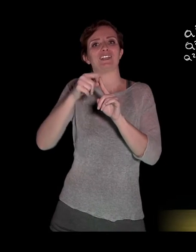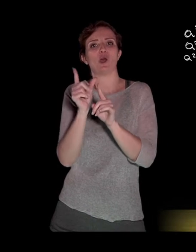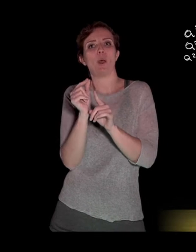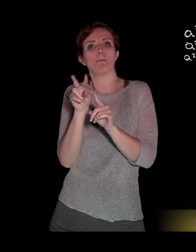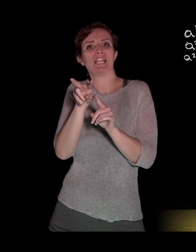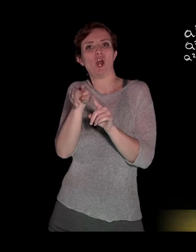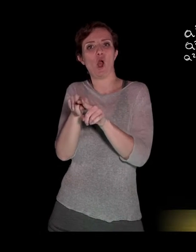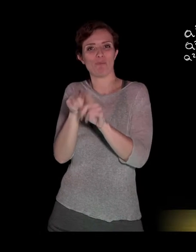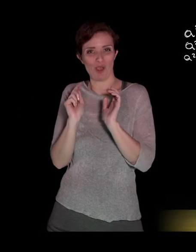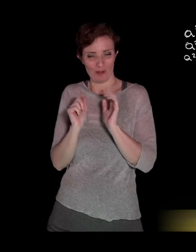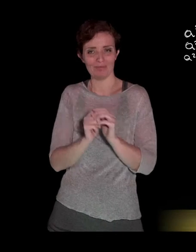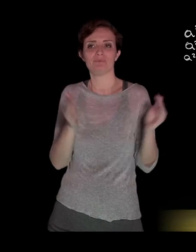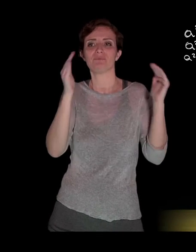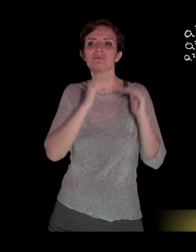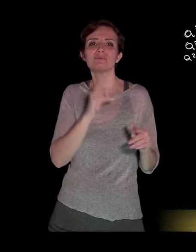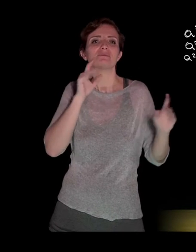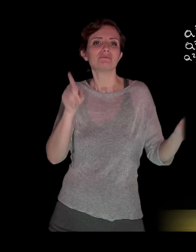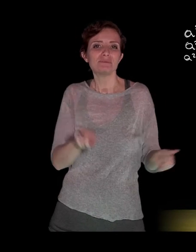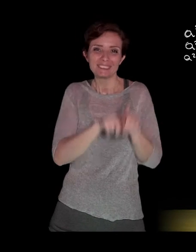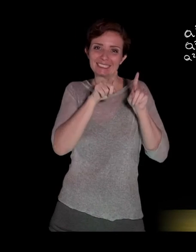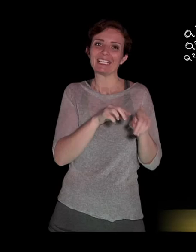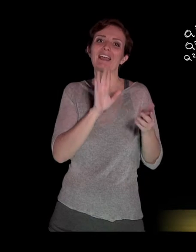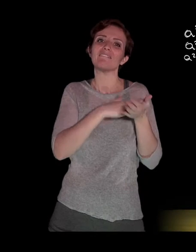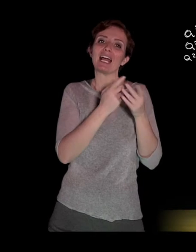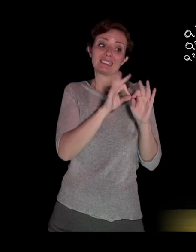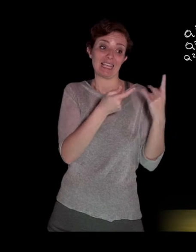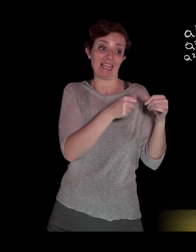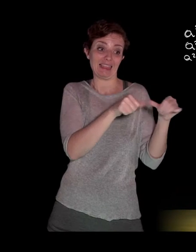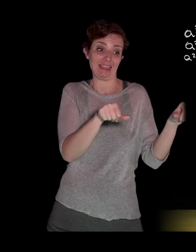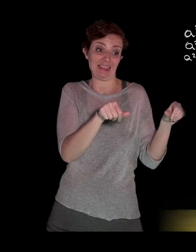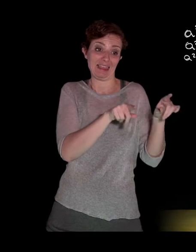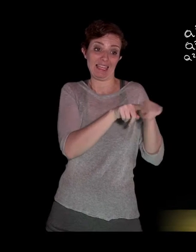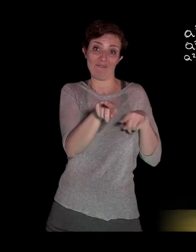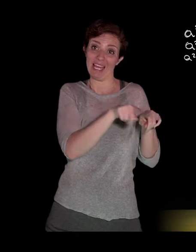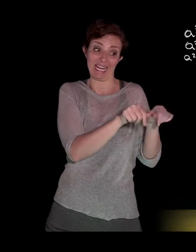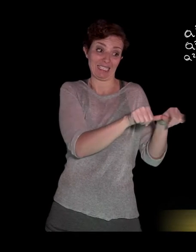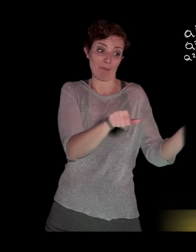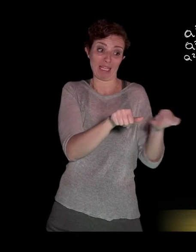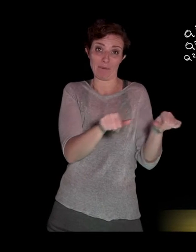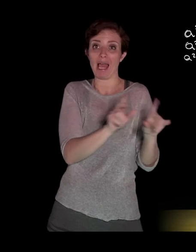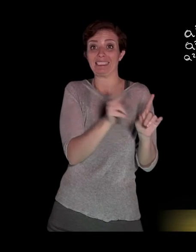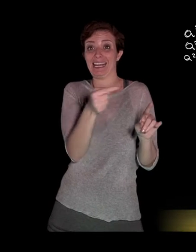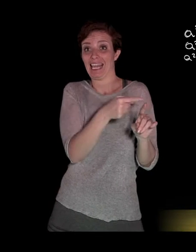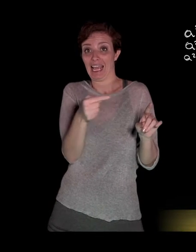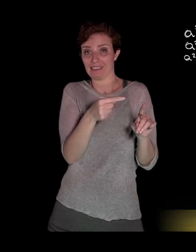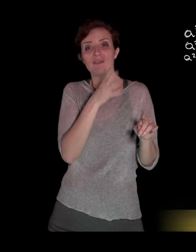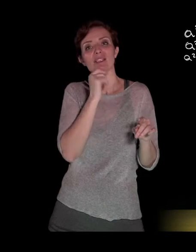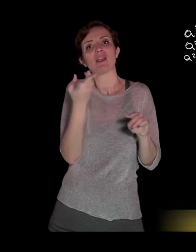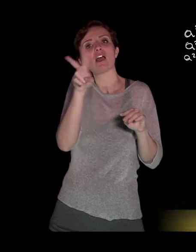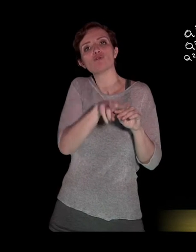vale nel caso in cui la differenza tra le basi sia negativa il doppio prodotto in particolare sia negativo allora in quel caso